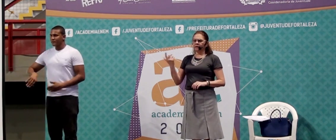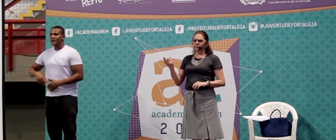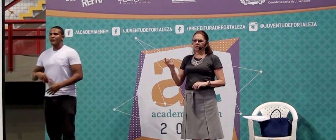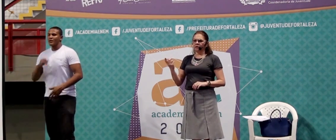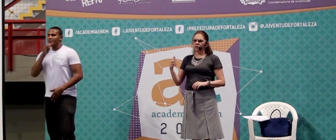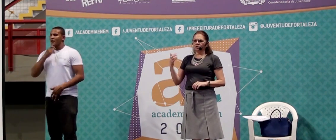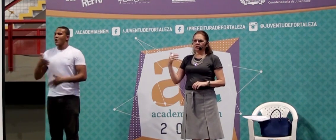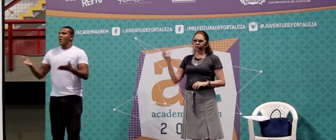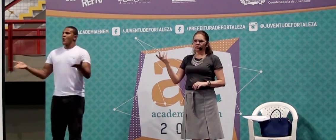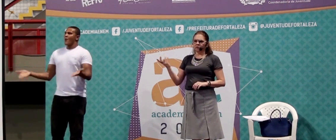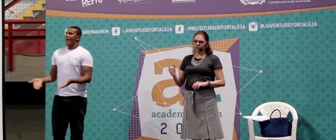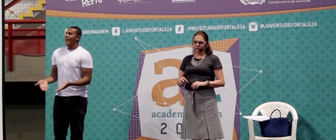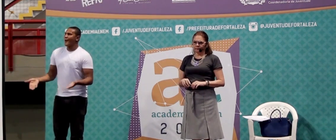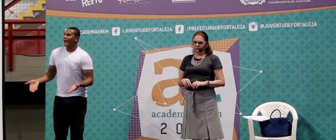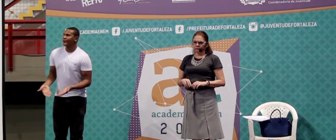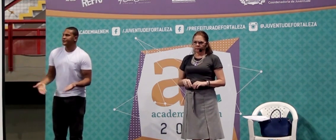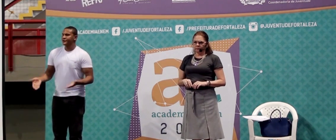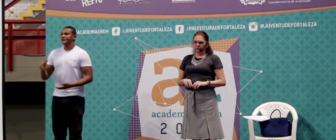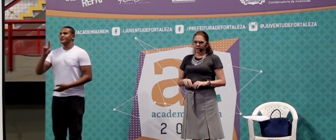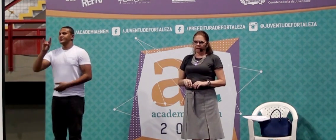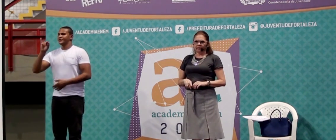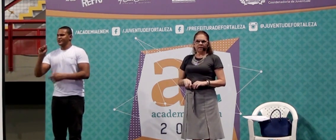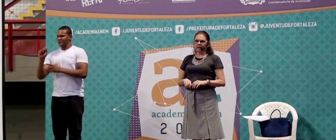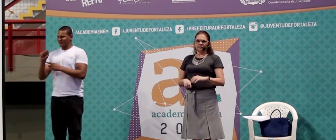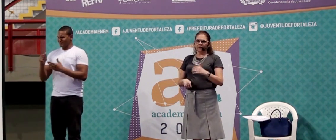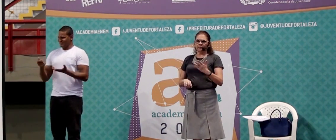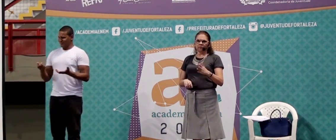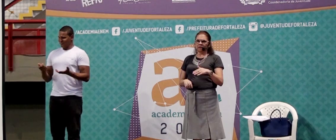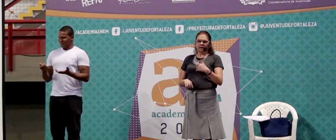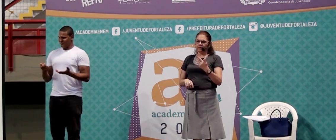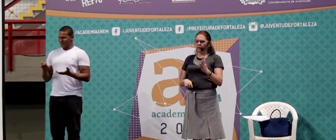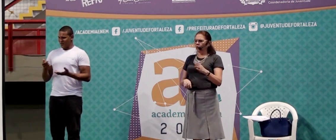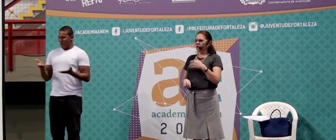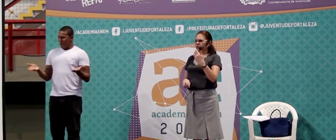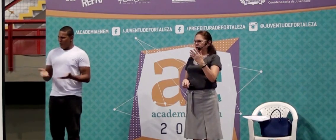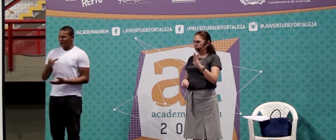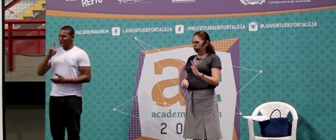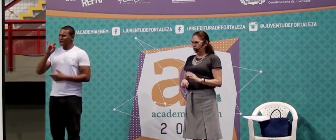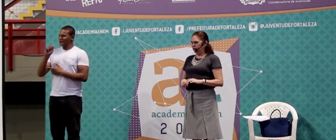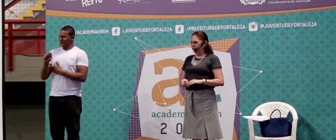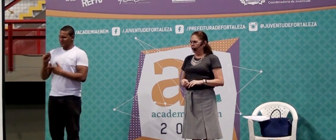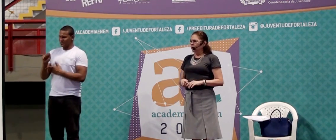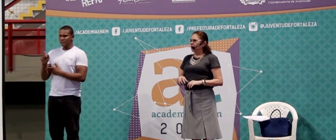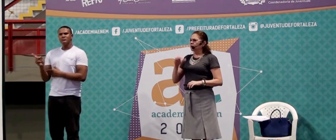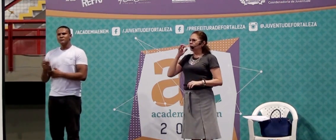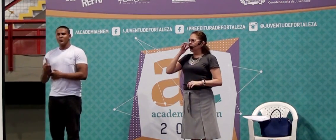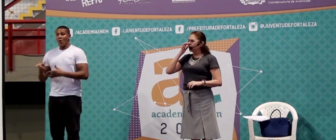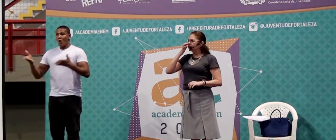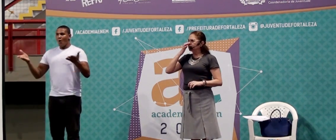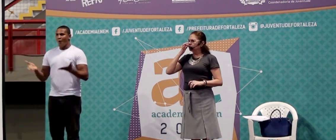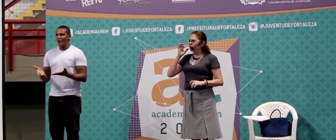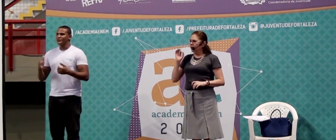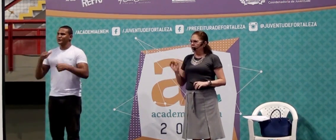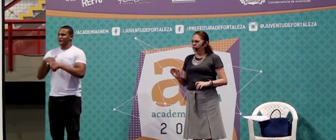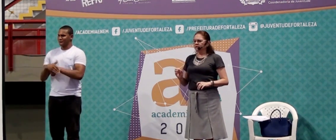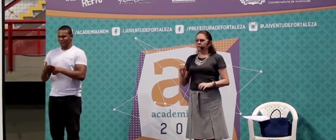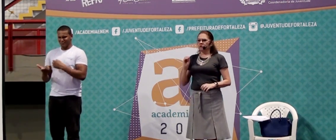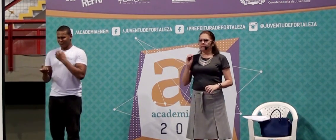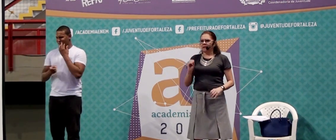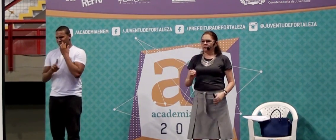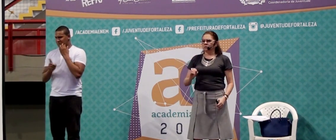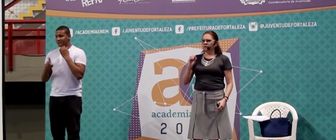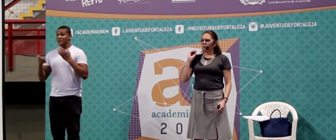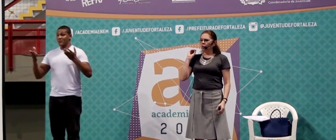o contrário tem, hoje em noite. Tá? Ninguém vai botar hoje em dia. Então, esses modelos